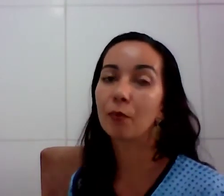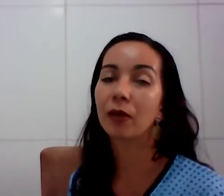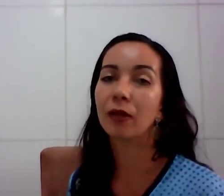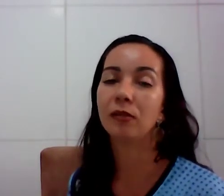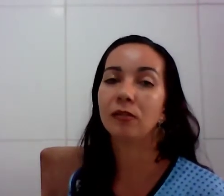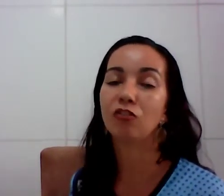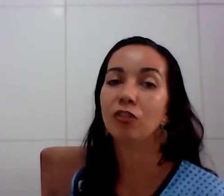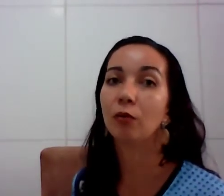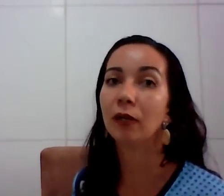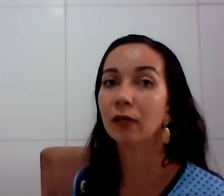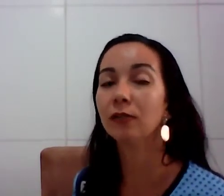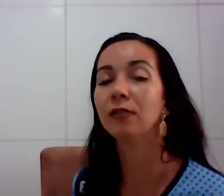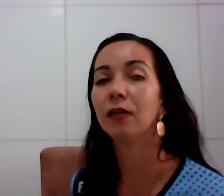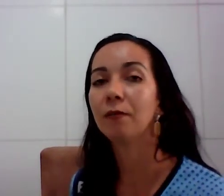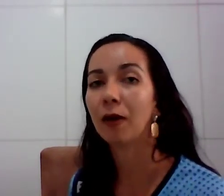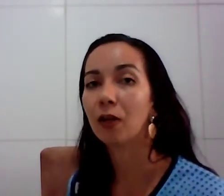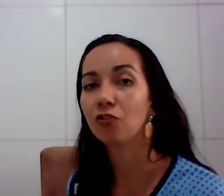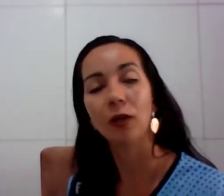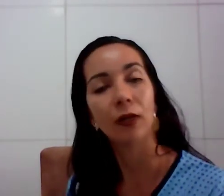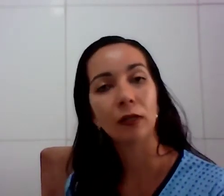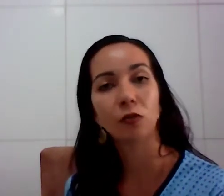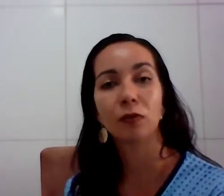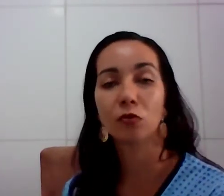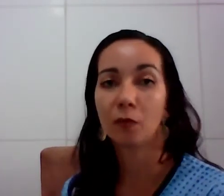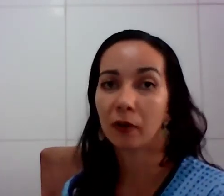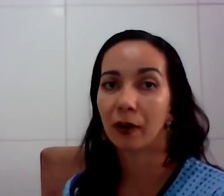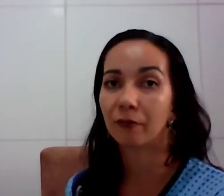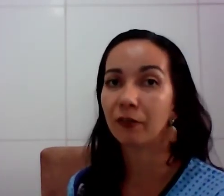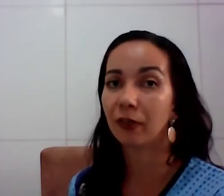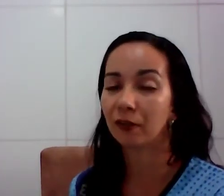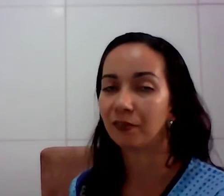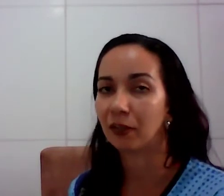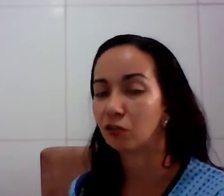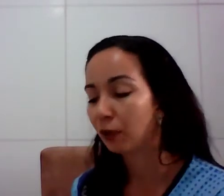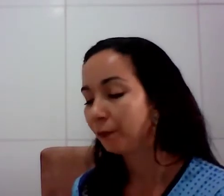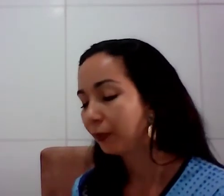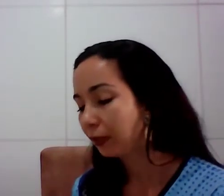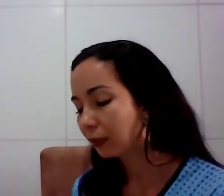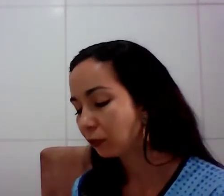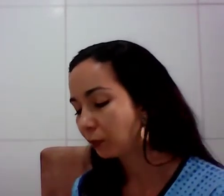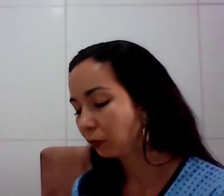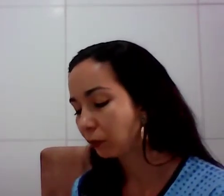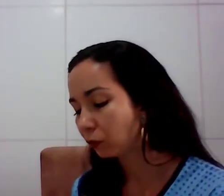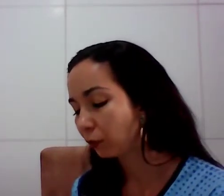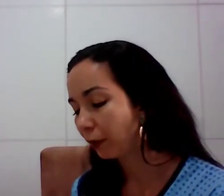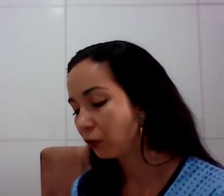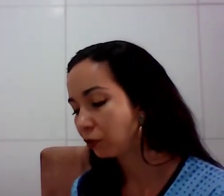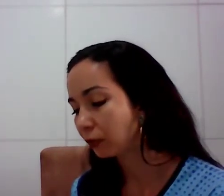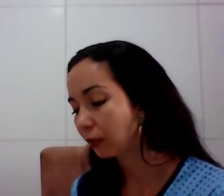em que existiam grandes animais e que as pessoas moravam em cavernas. E dessas pinturas rupestres,